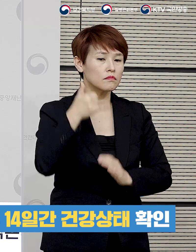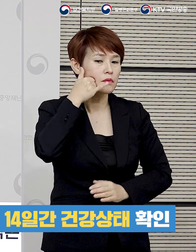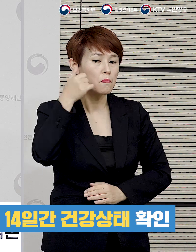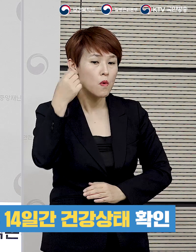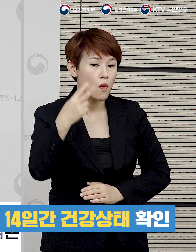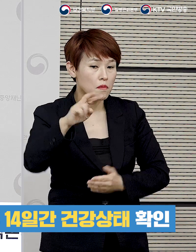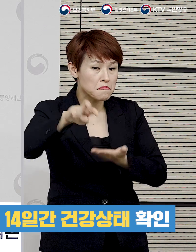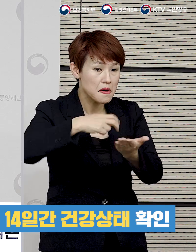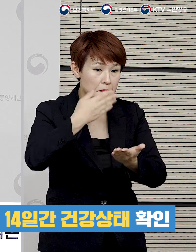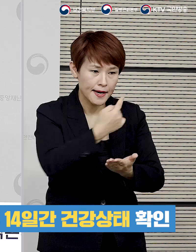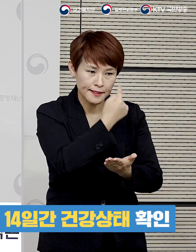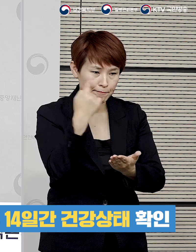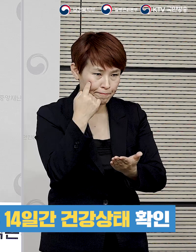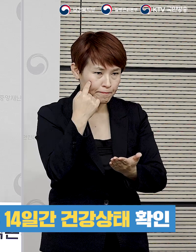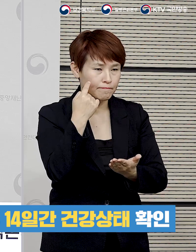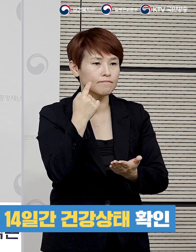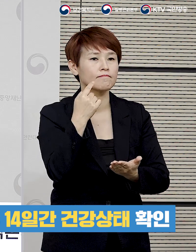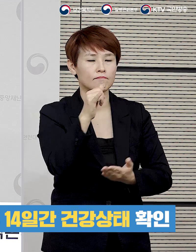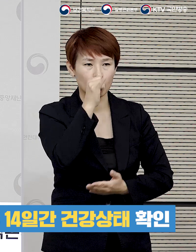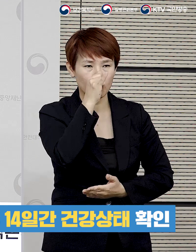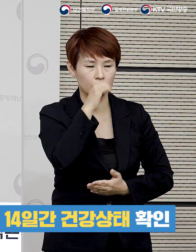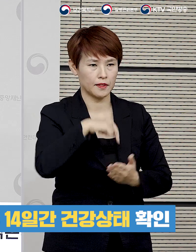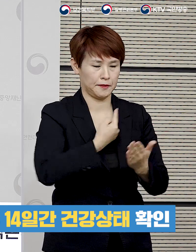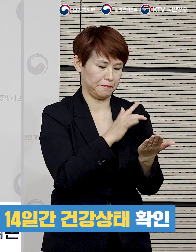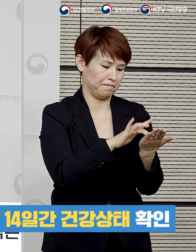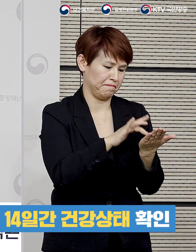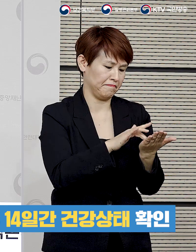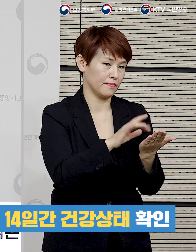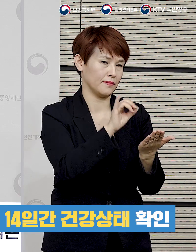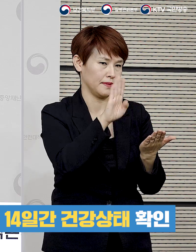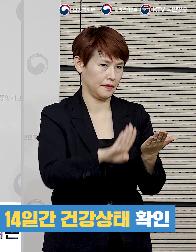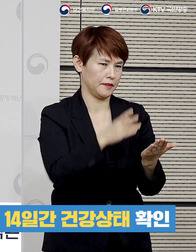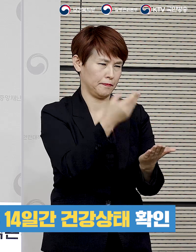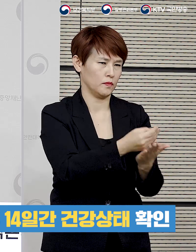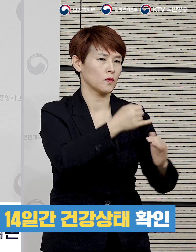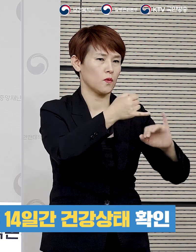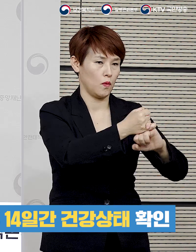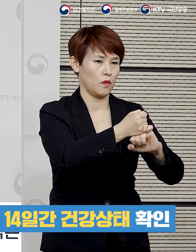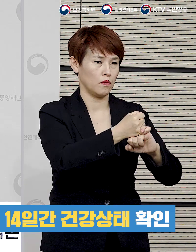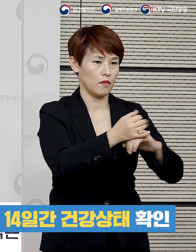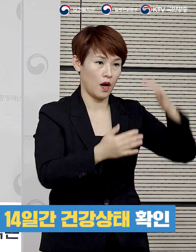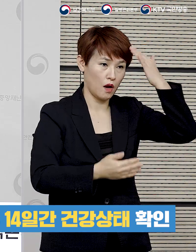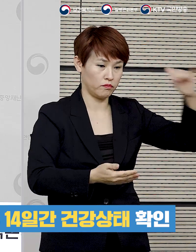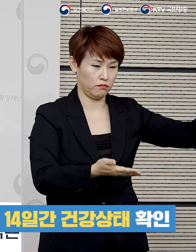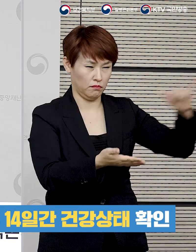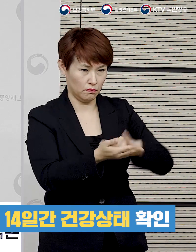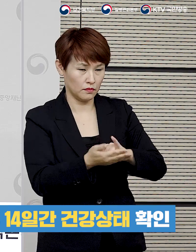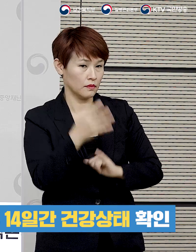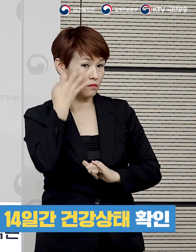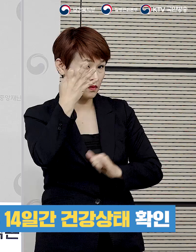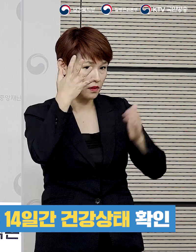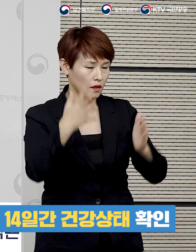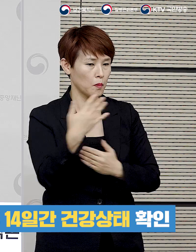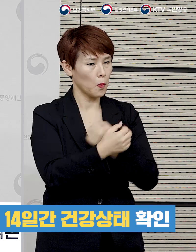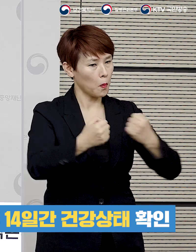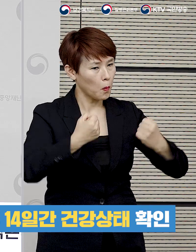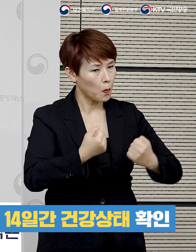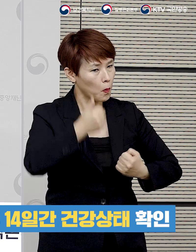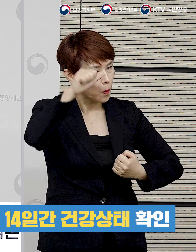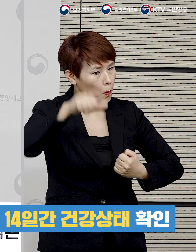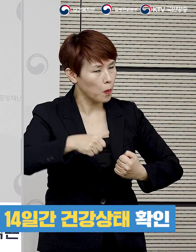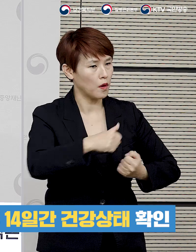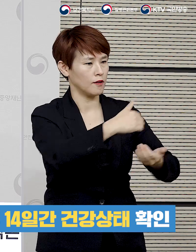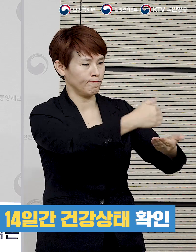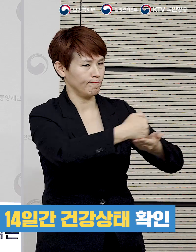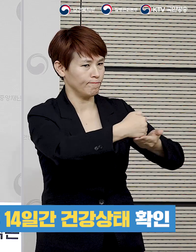단계에서 국내 연락처 수신 여부를 직접 확인하게 되고 자가진단 앱을 의무적으로 설치하여 입국 후 14일간